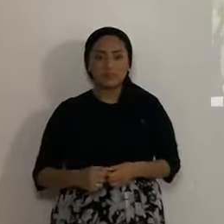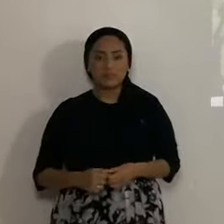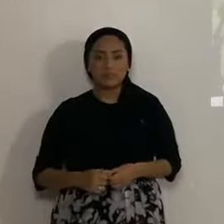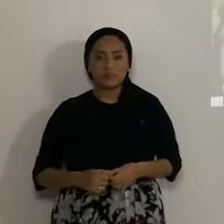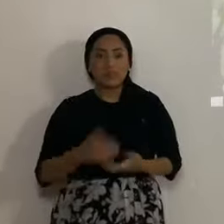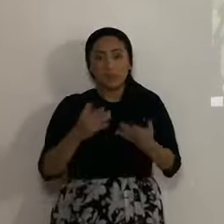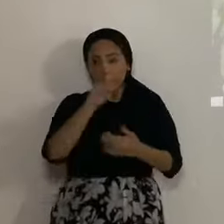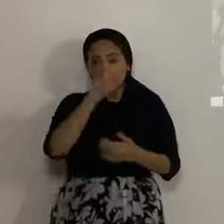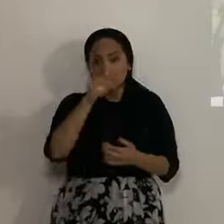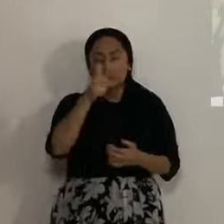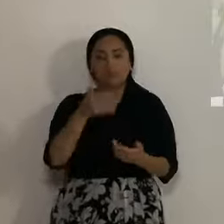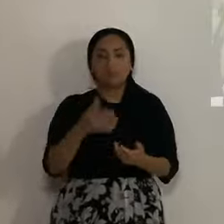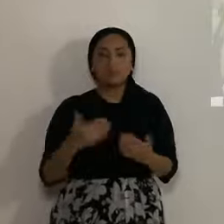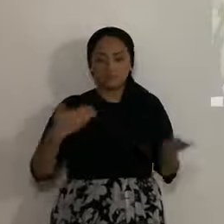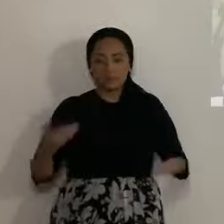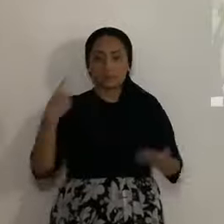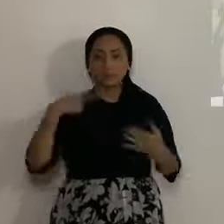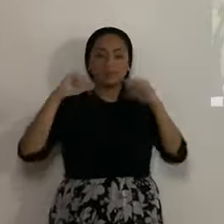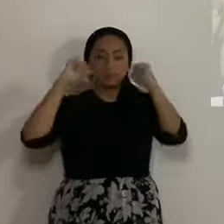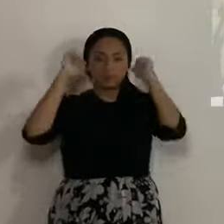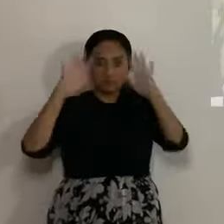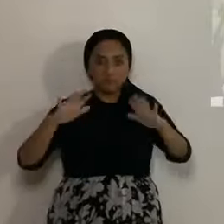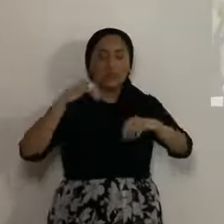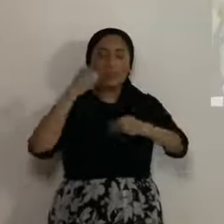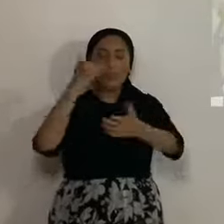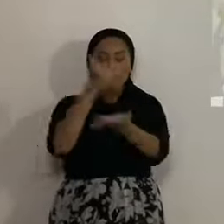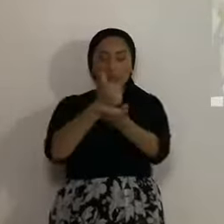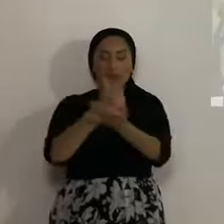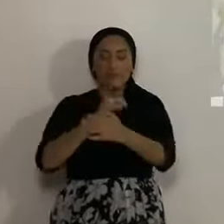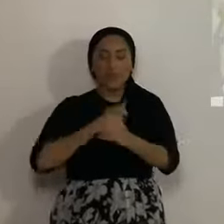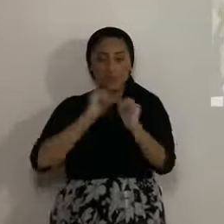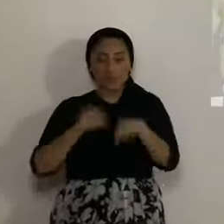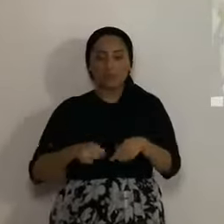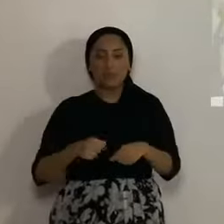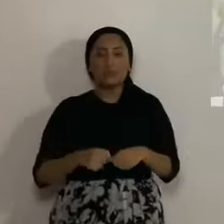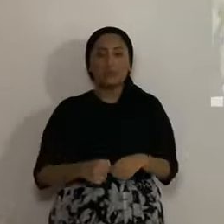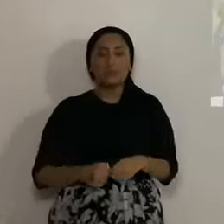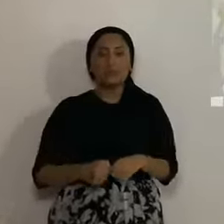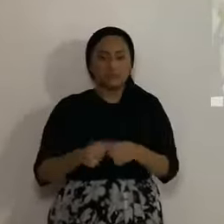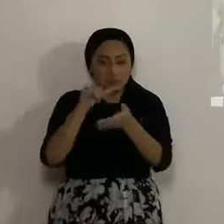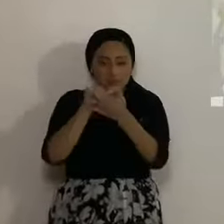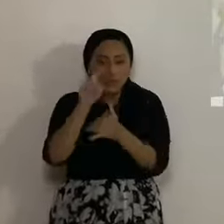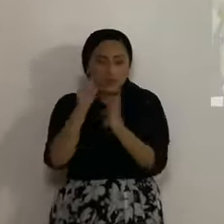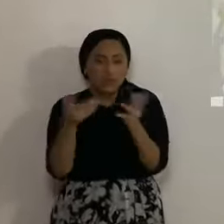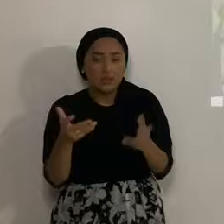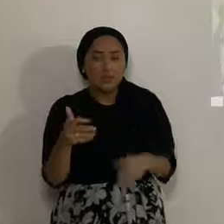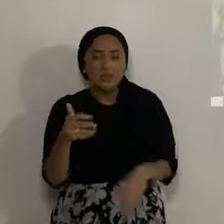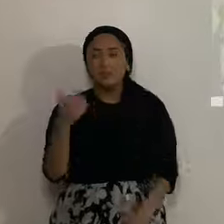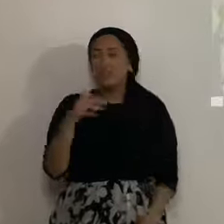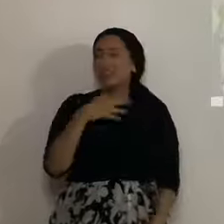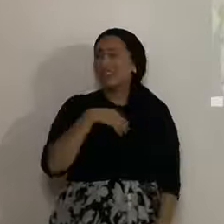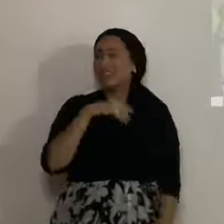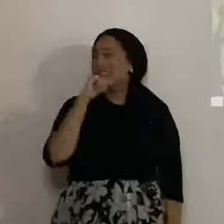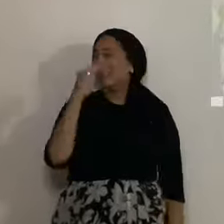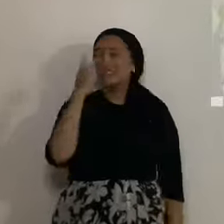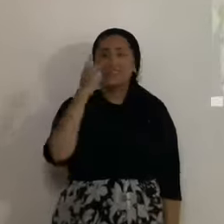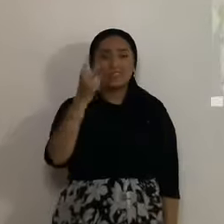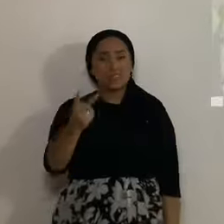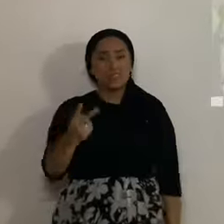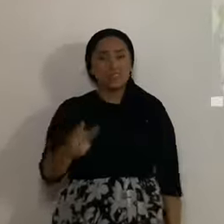critico, no, al contrario, estoy aquí para bendecirte y ayudarte en lo humildemente que yo pueda. ¿es eso? Uf, no me di cuenta,